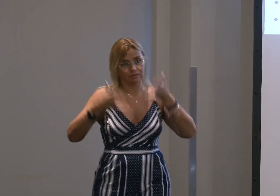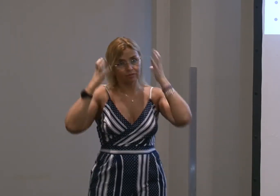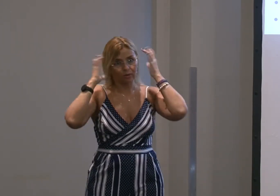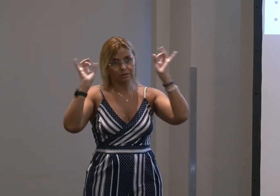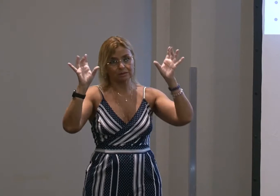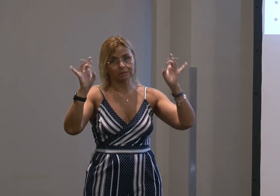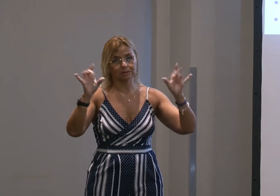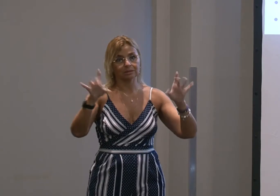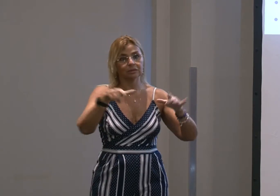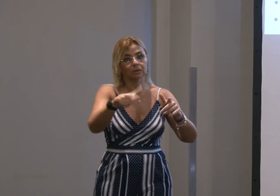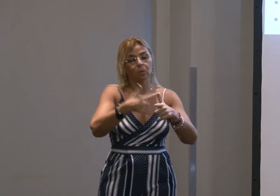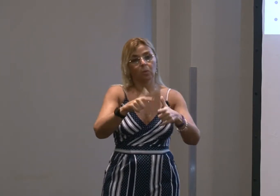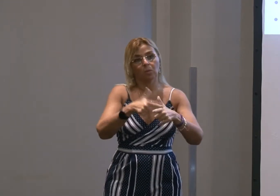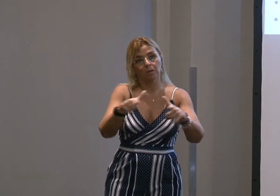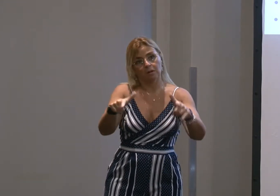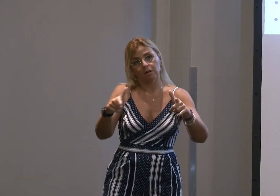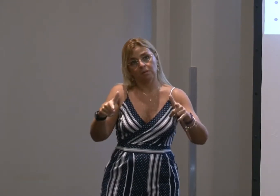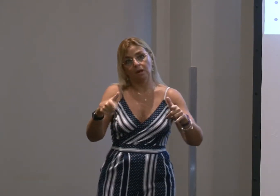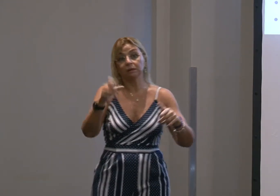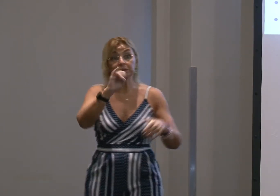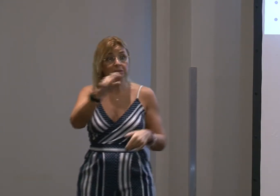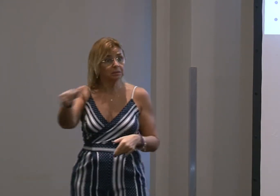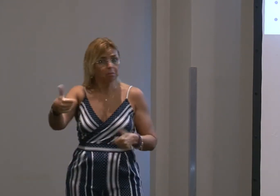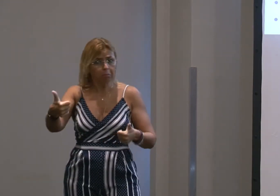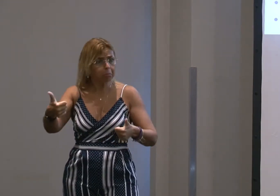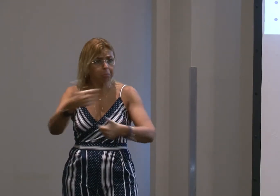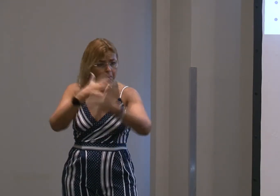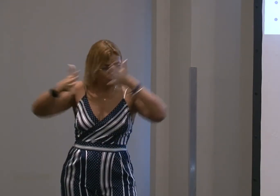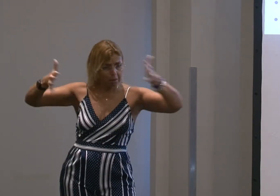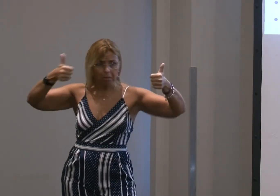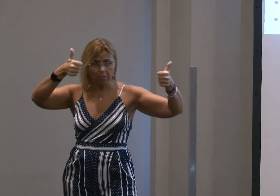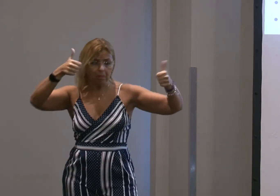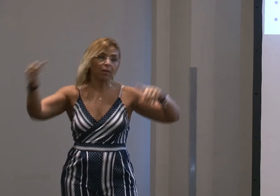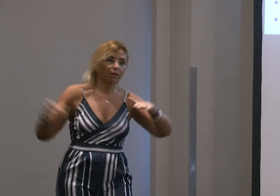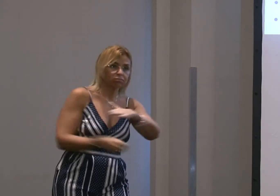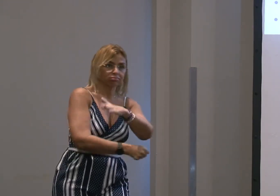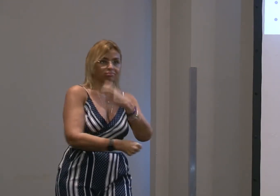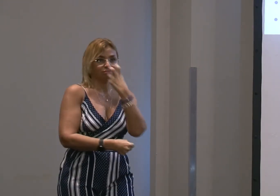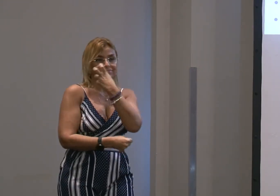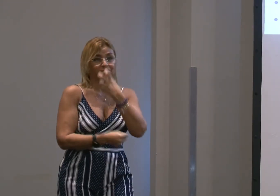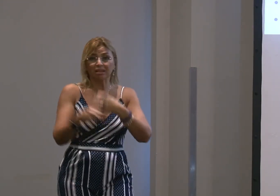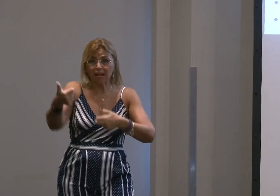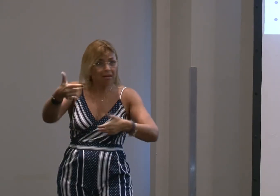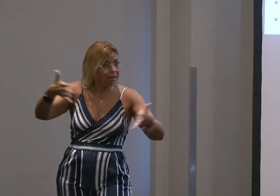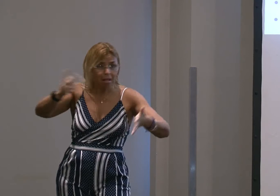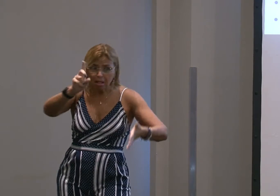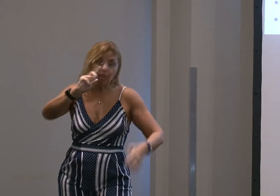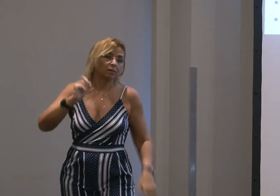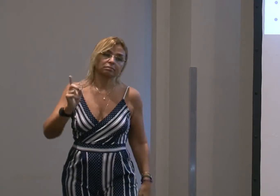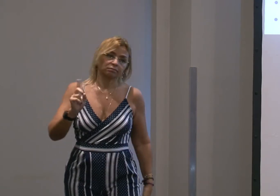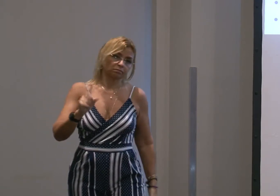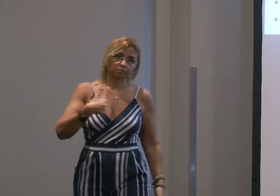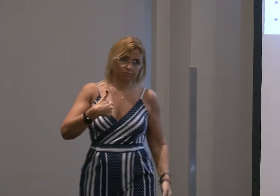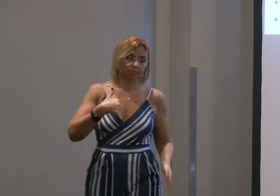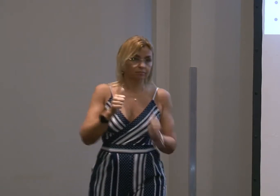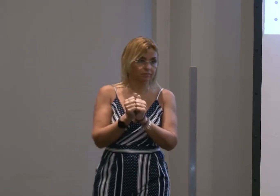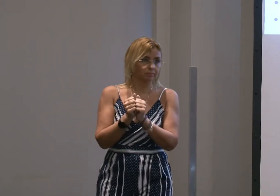O que acontece é que essas crianças, essas pessoas surdas, elas vão precisar de um acompanhamento.